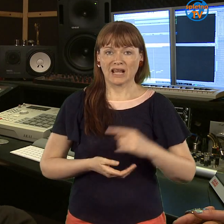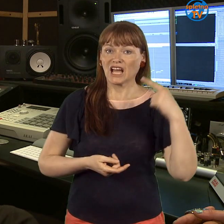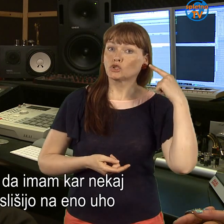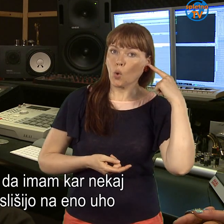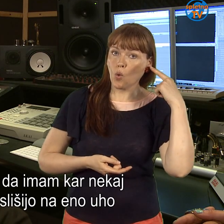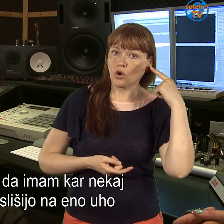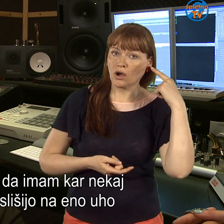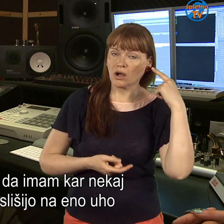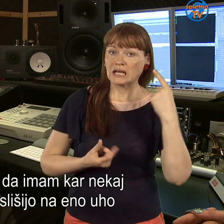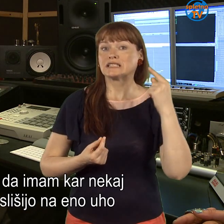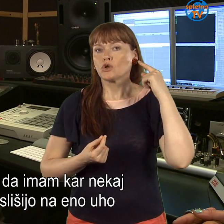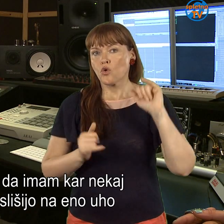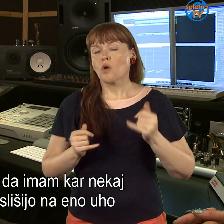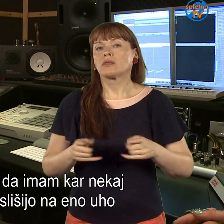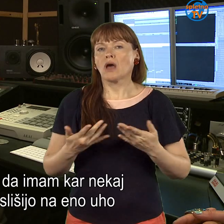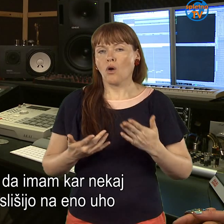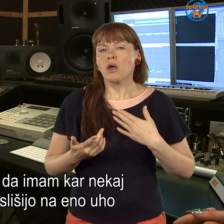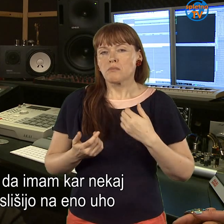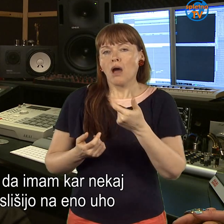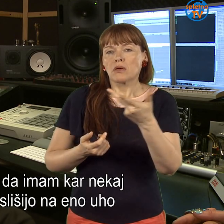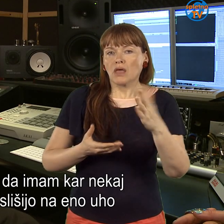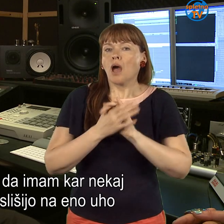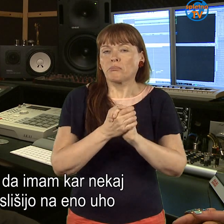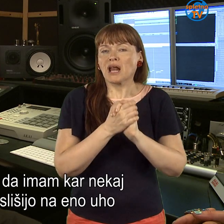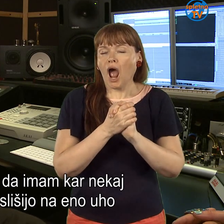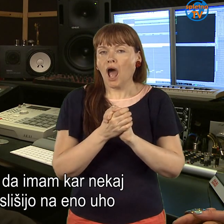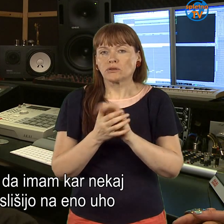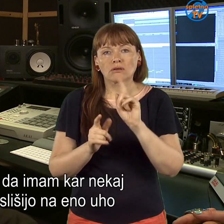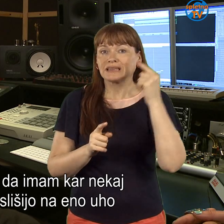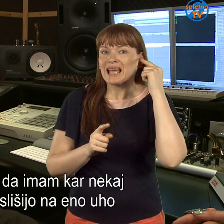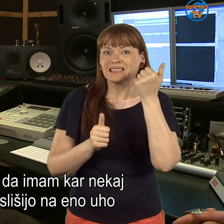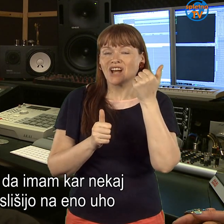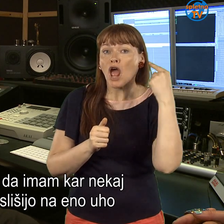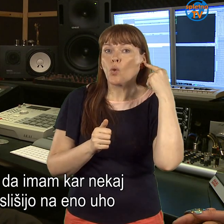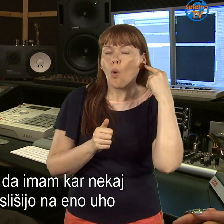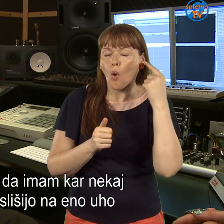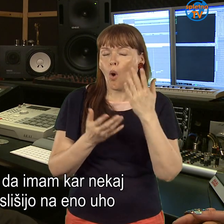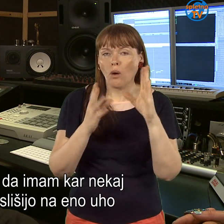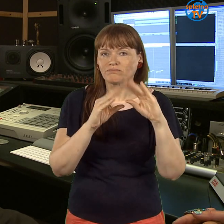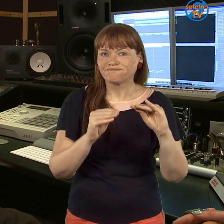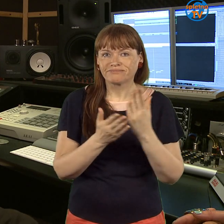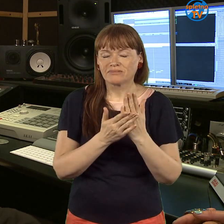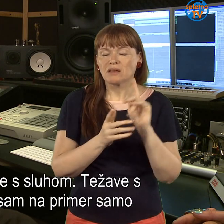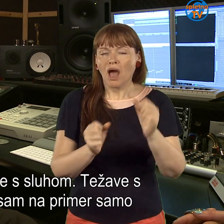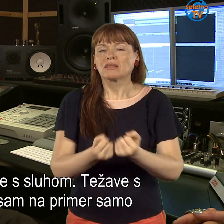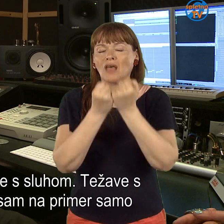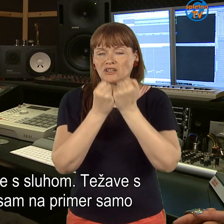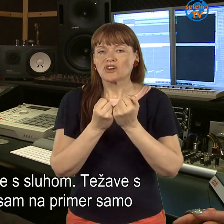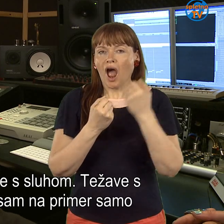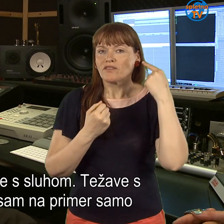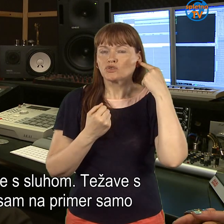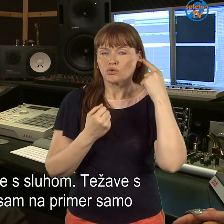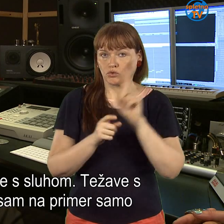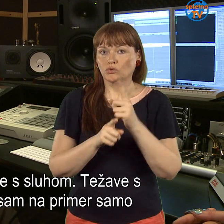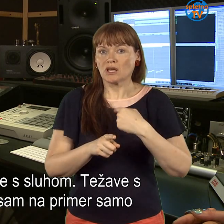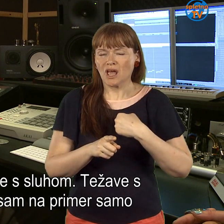Sluhom je tako, da imam kar ene par prijateljev, ki ne slišijo že recimo na eno uho ali pa imajo težave s sluhom. Tudi jaz ga imam, recimo samo